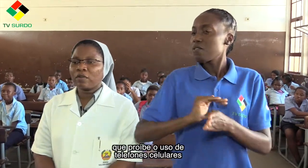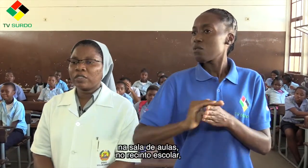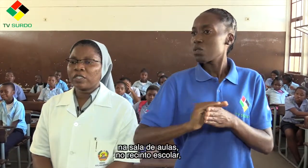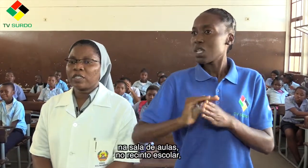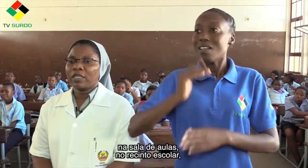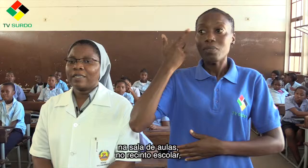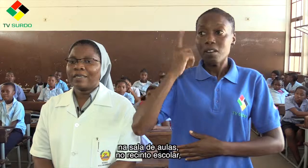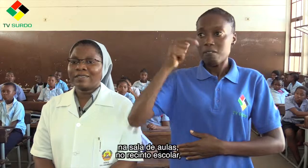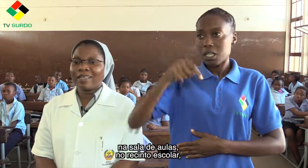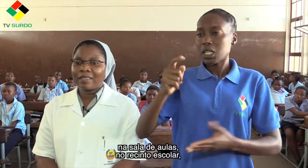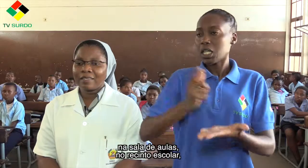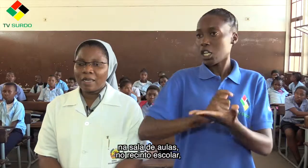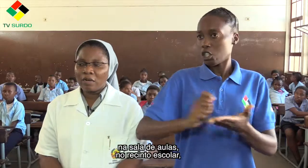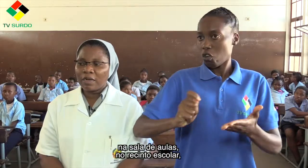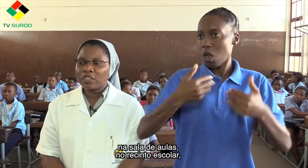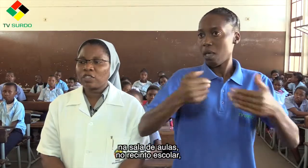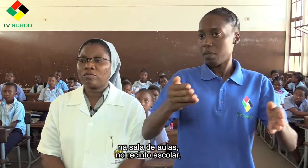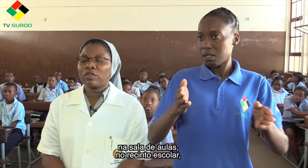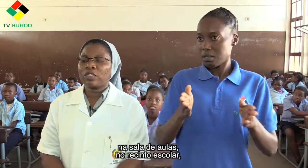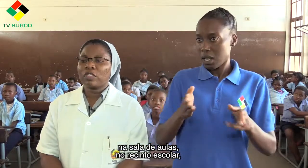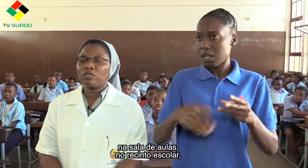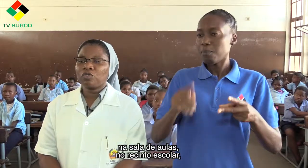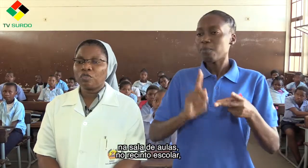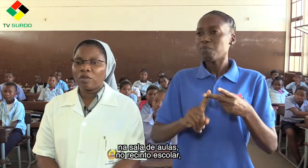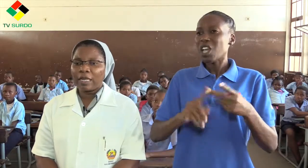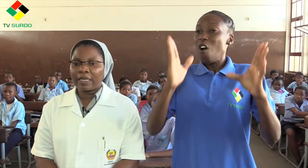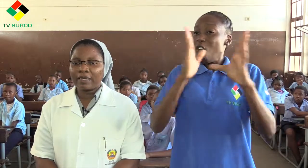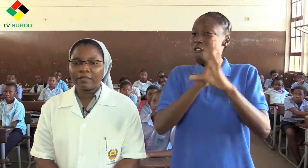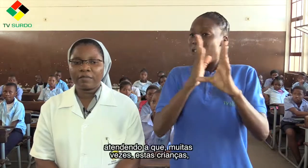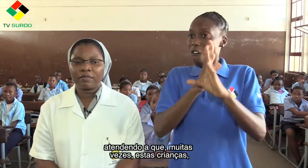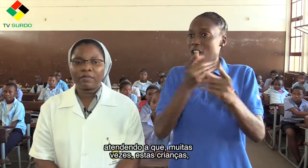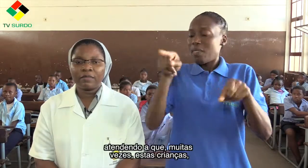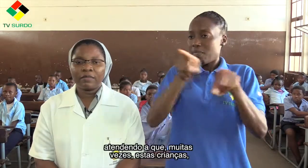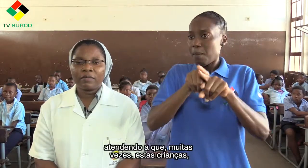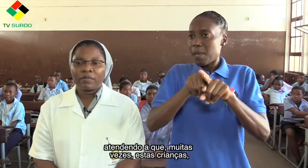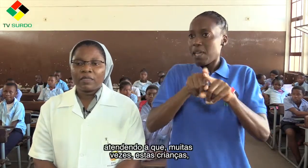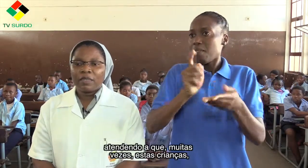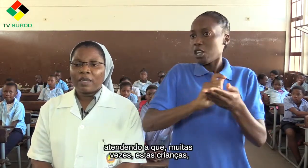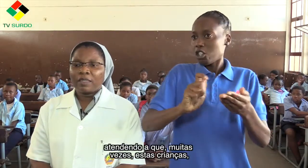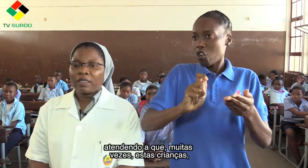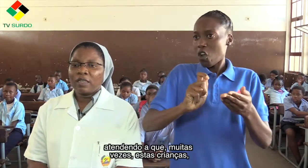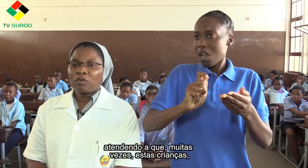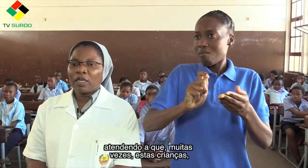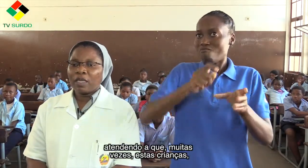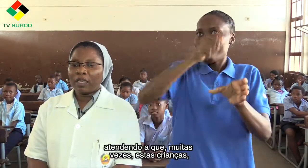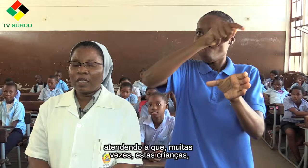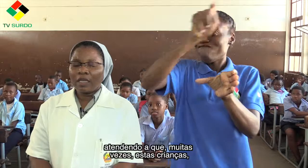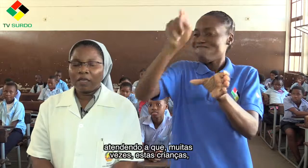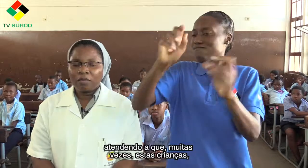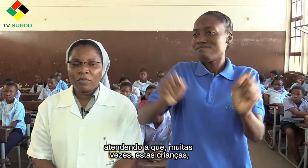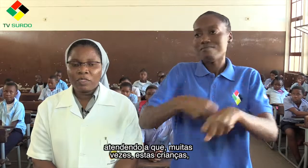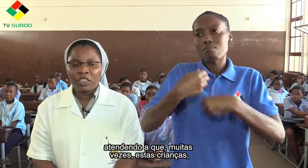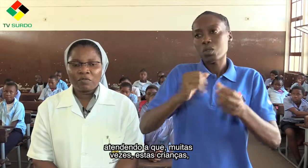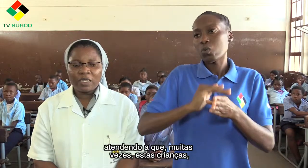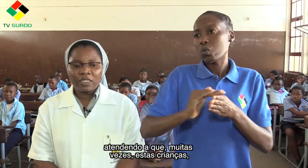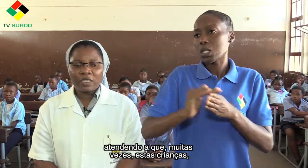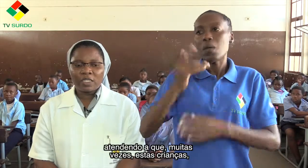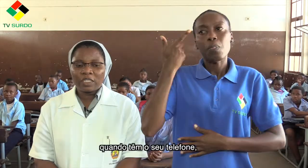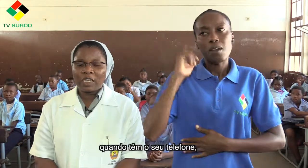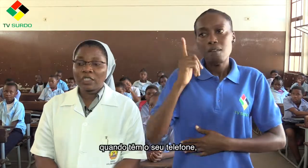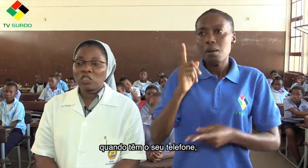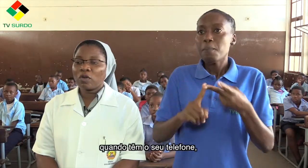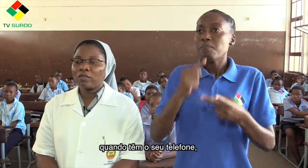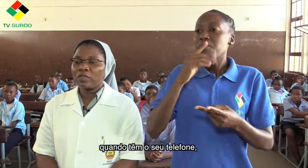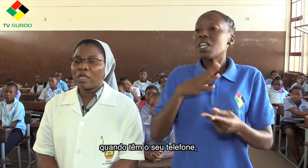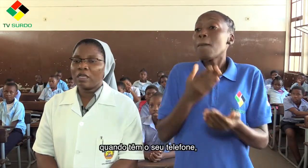dos telefones na sala de aulas, no recinto escolar, atendendo aqui, muitas vezes,